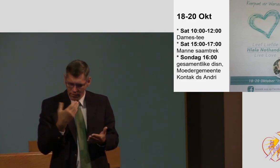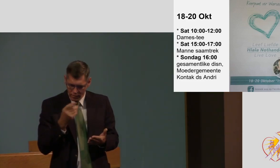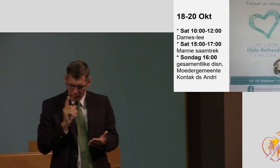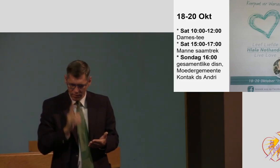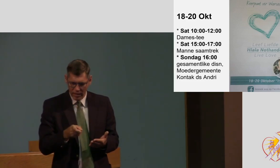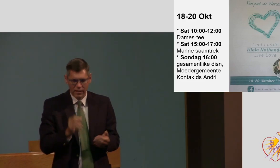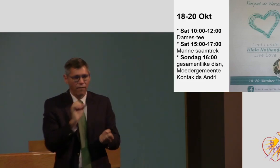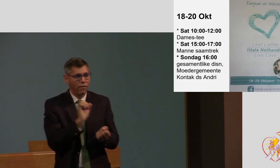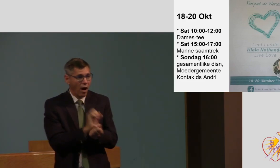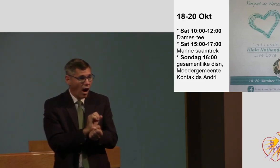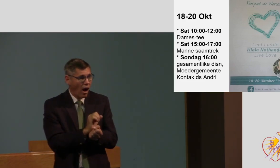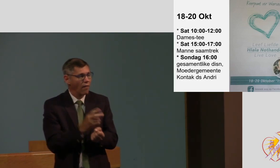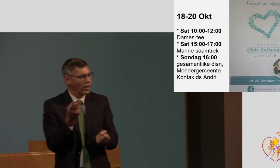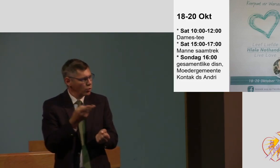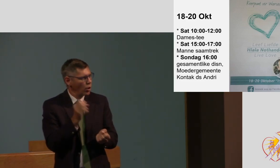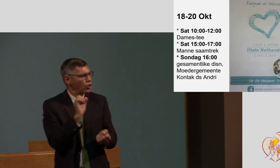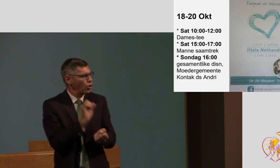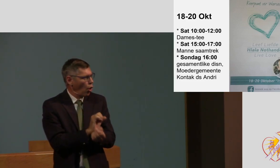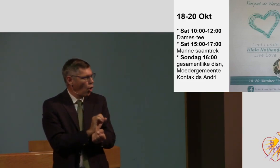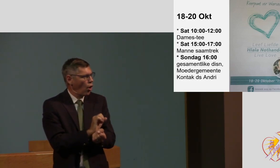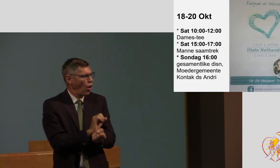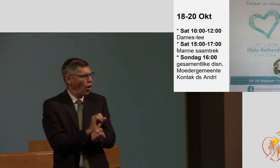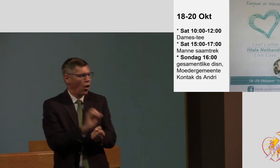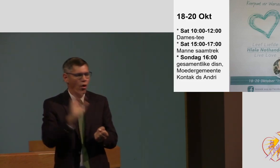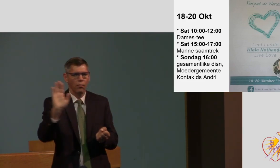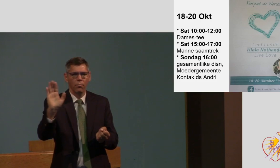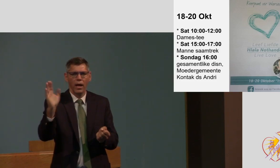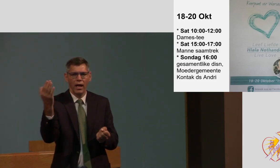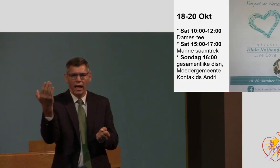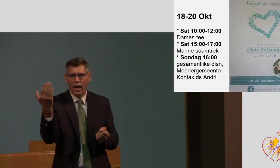Was gevang, was ook tronk, bekeer.